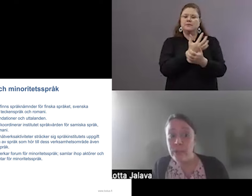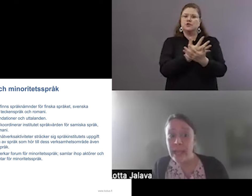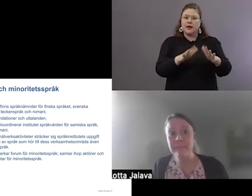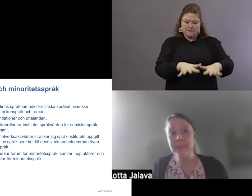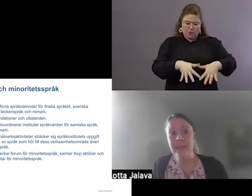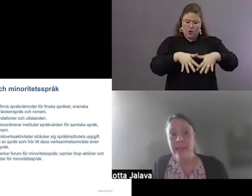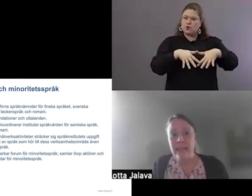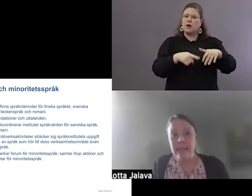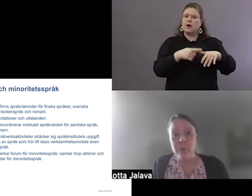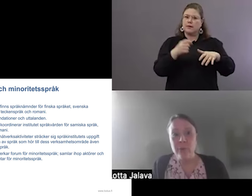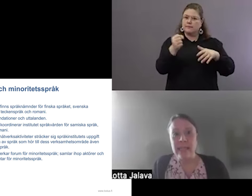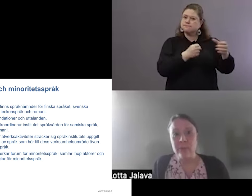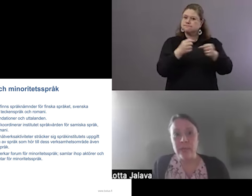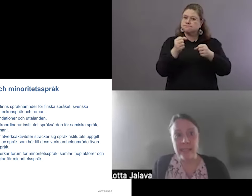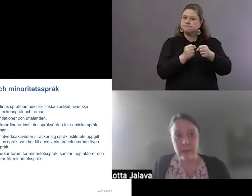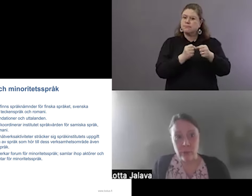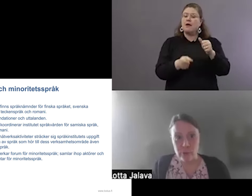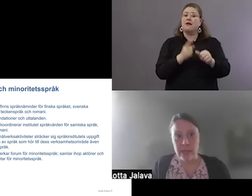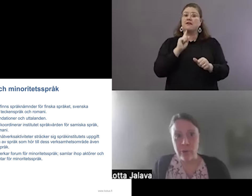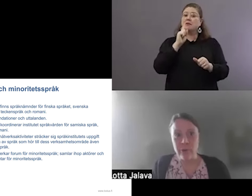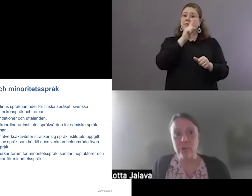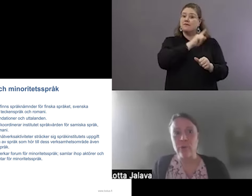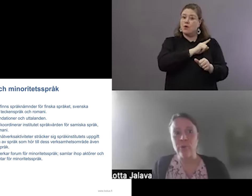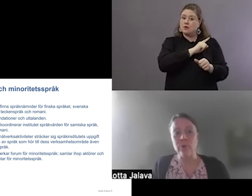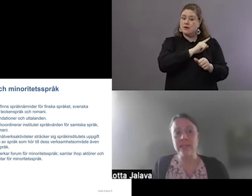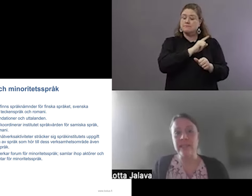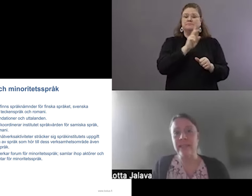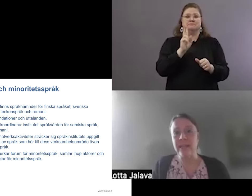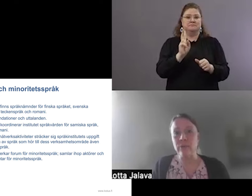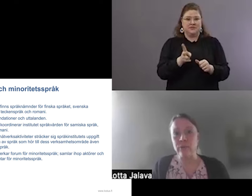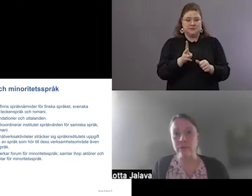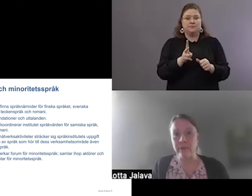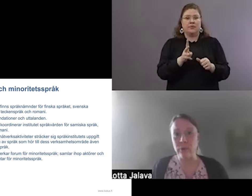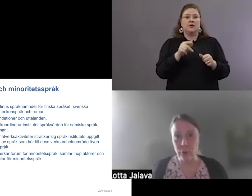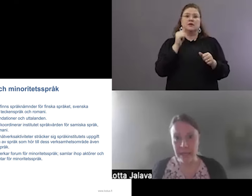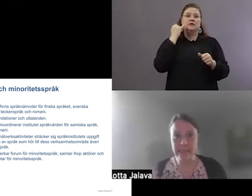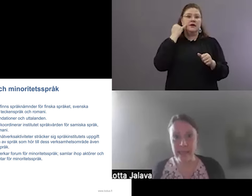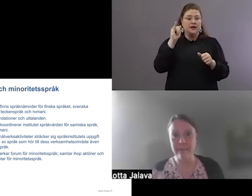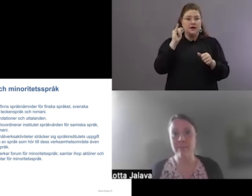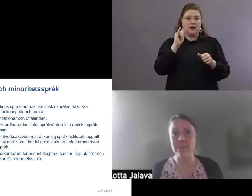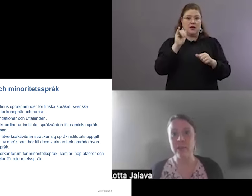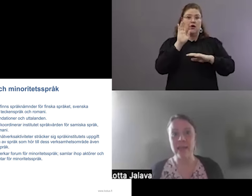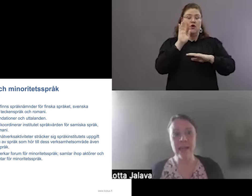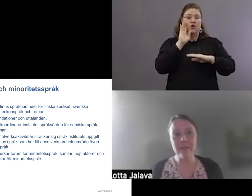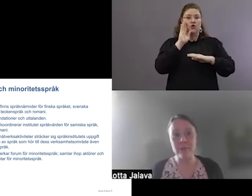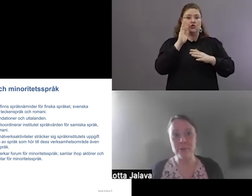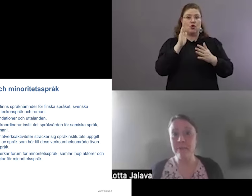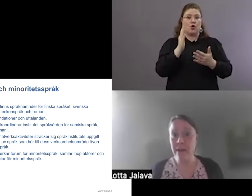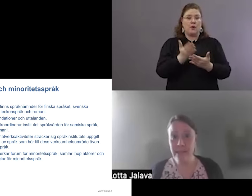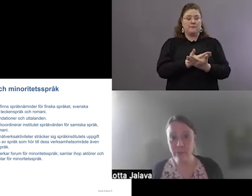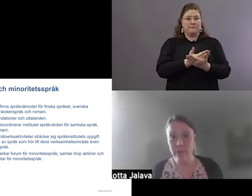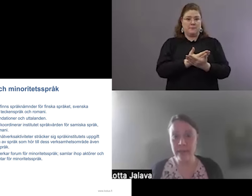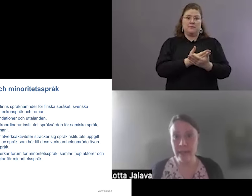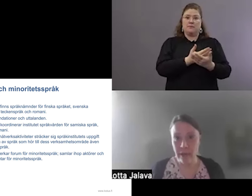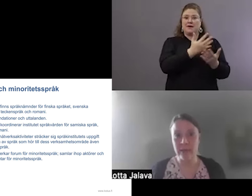koottu yhteen, käynnistelty, ja sen tarkoituksena on koota sitten kotoperäisiä vähemmistökieliä